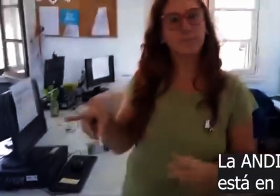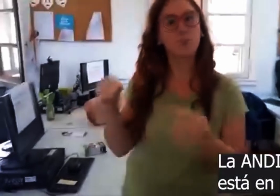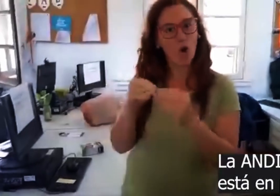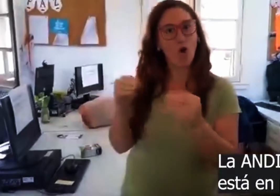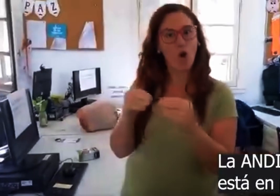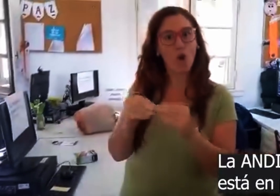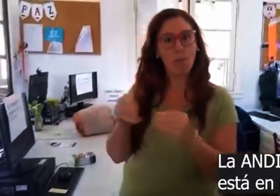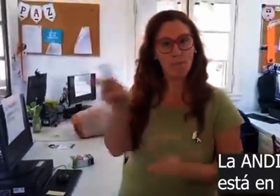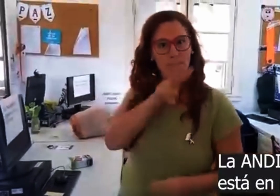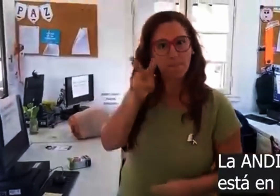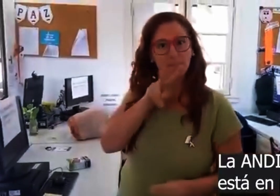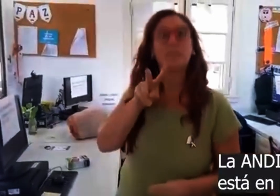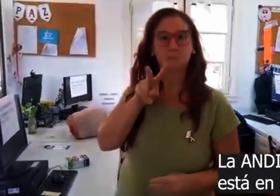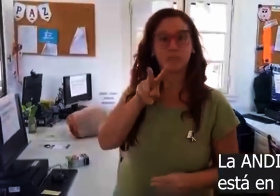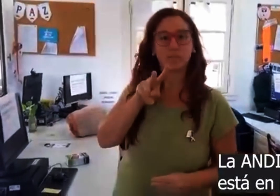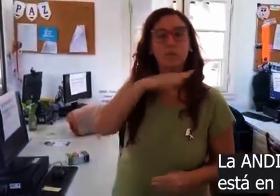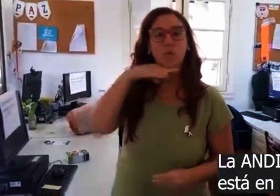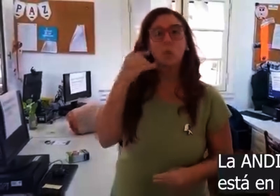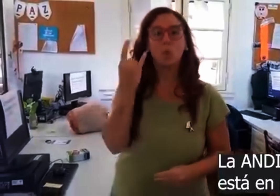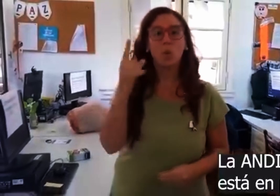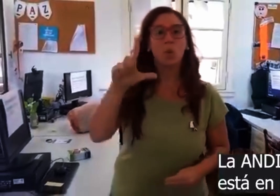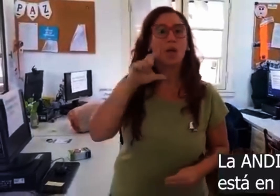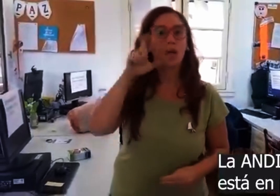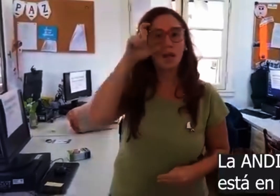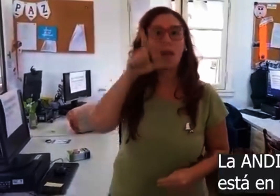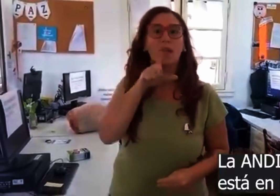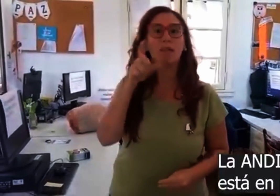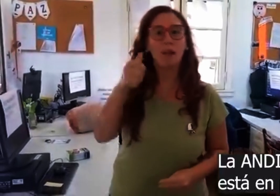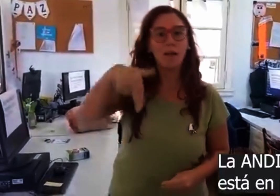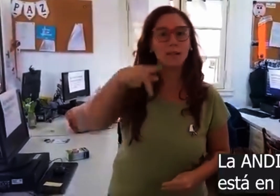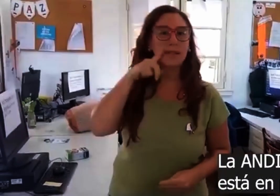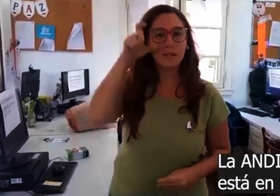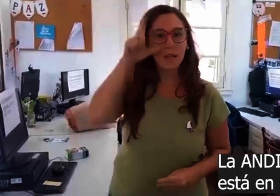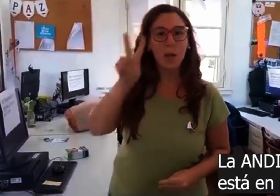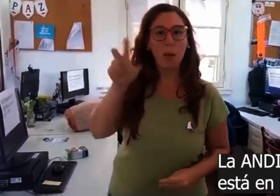Acá trabajaba Julieta Nieva, intérprete de lengua de señas argentina.